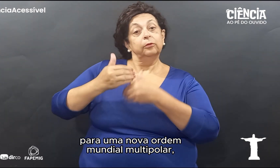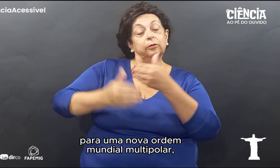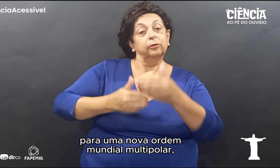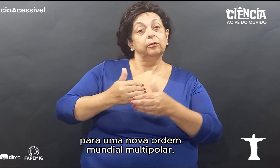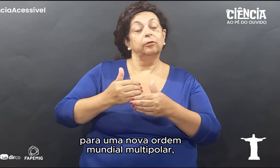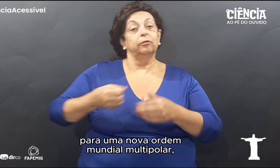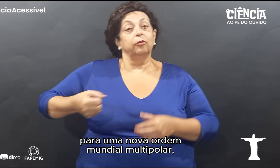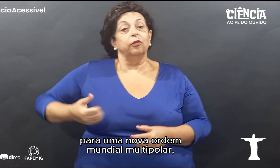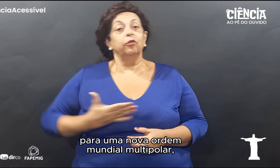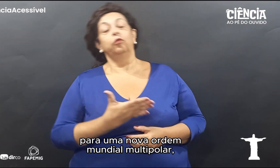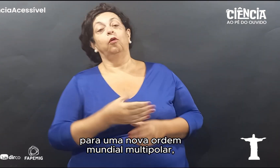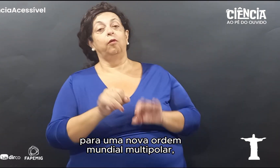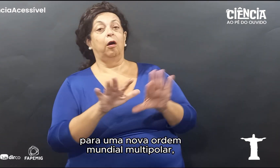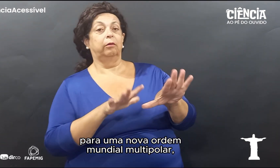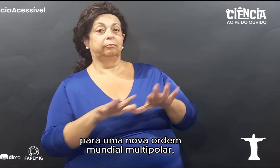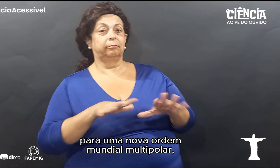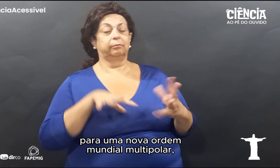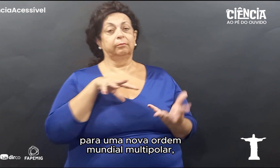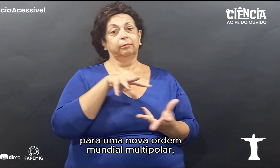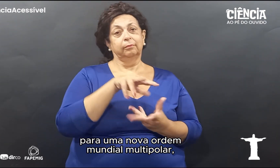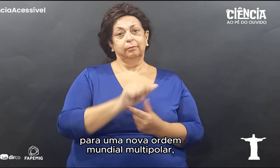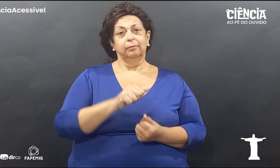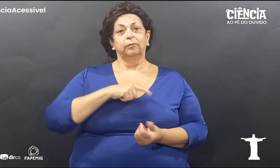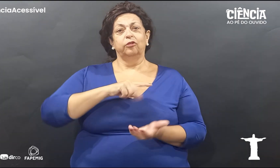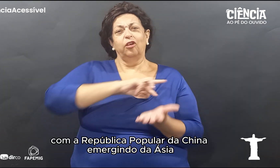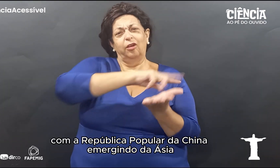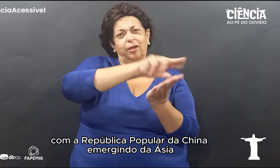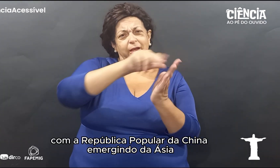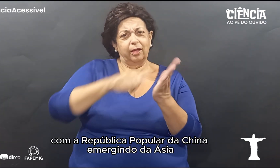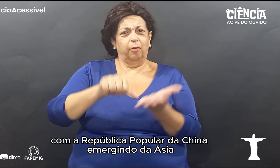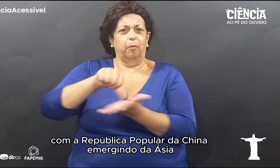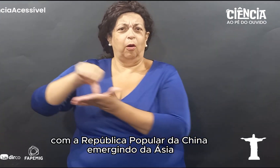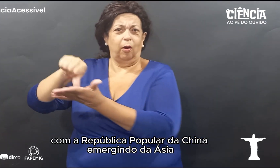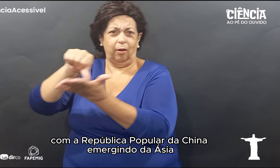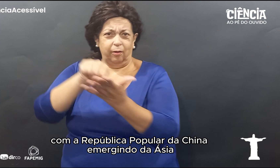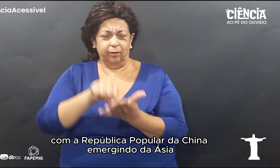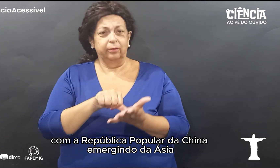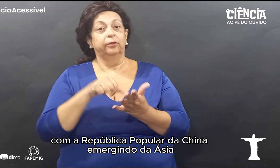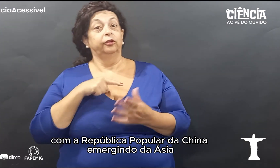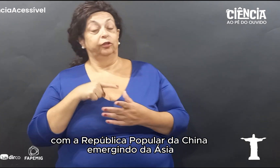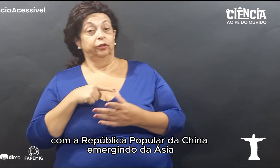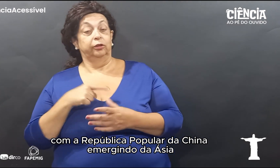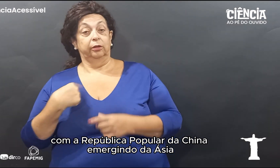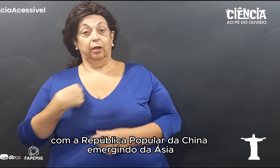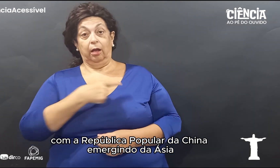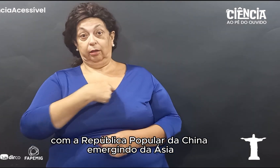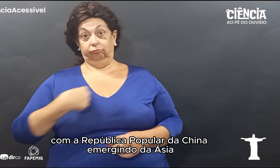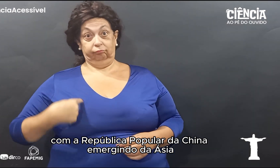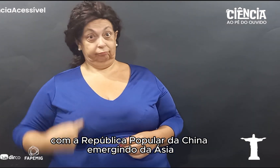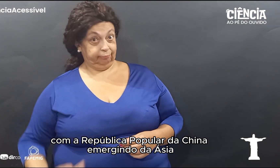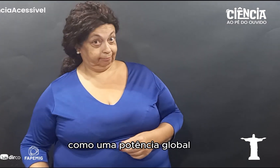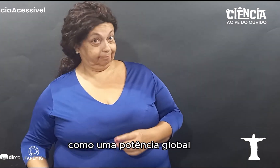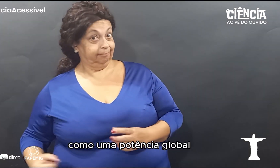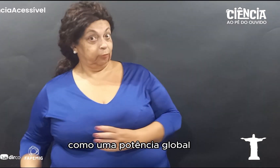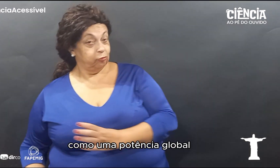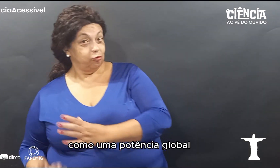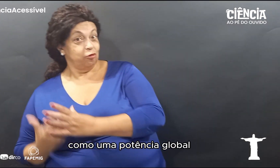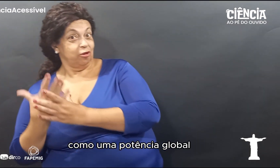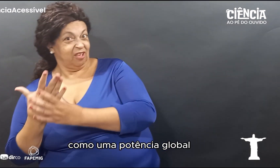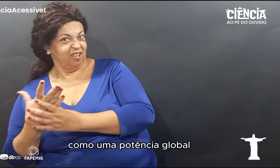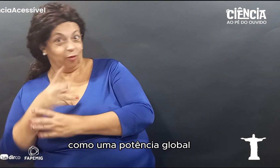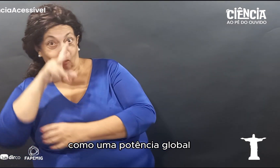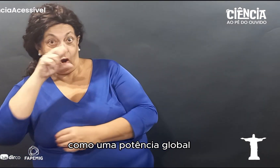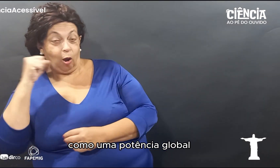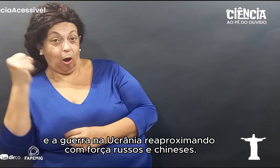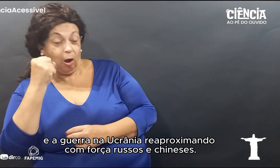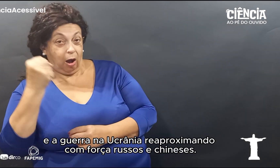para uma nova ordem mundial multipolar, com a República Popular da China emergindo da Ásia como uma